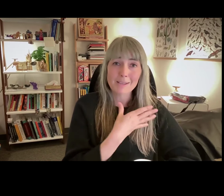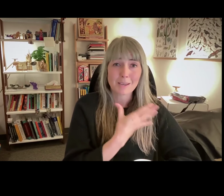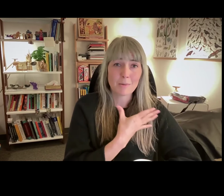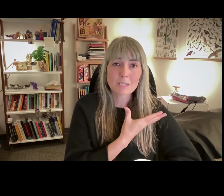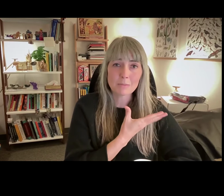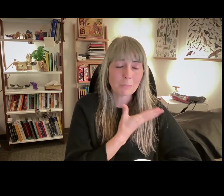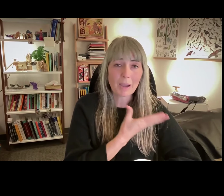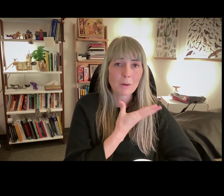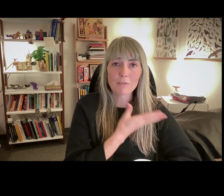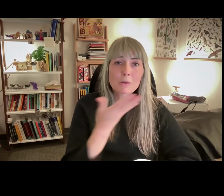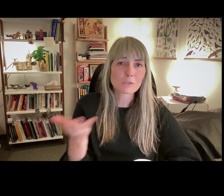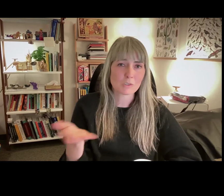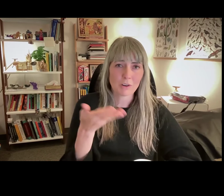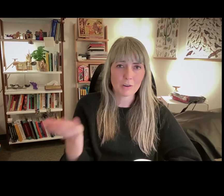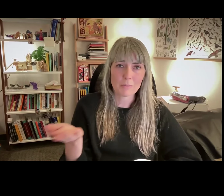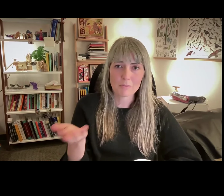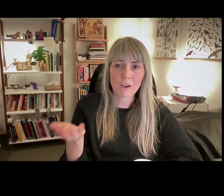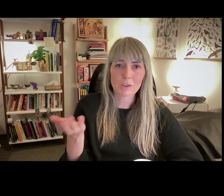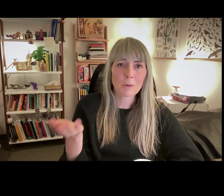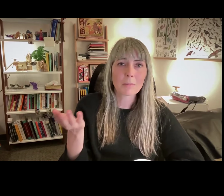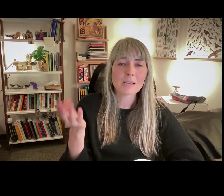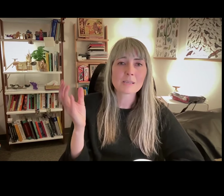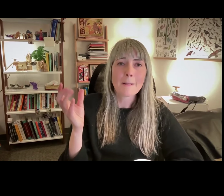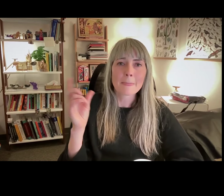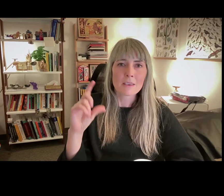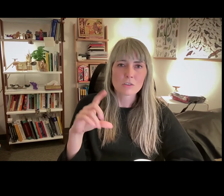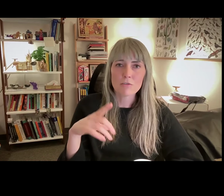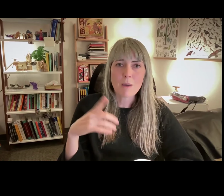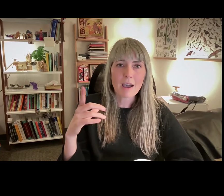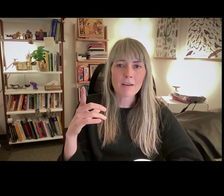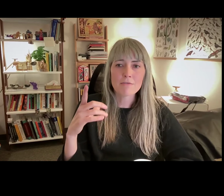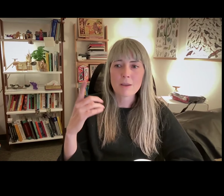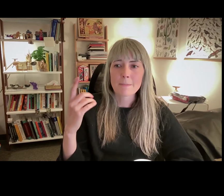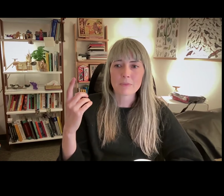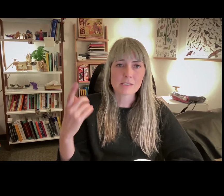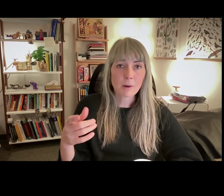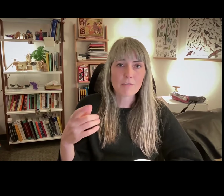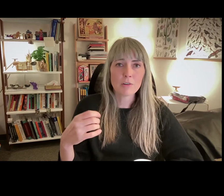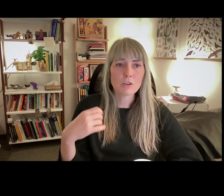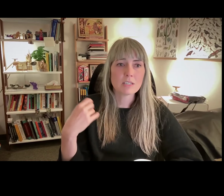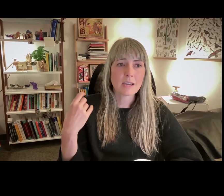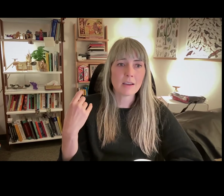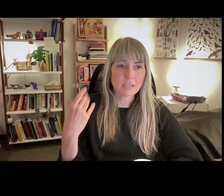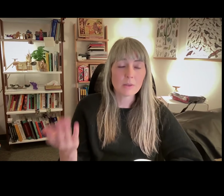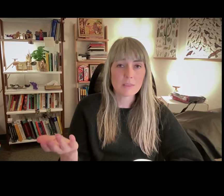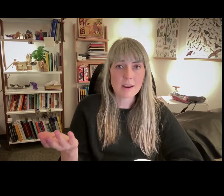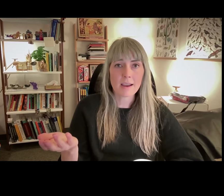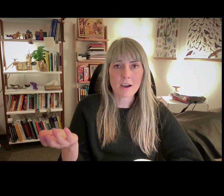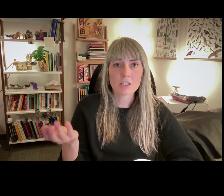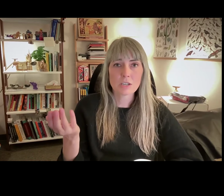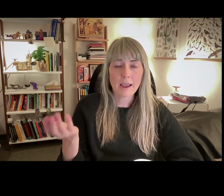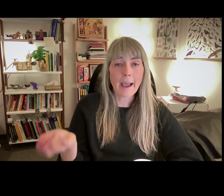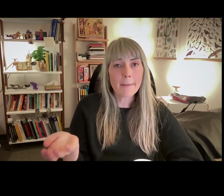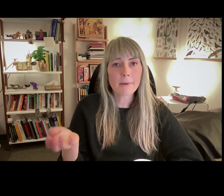esos dosímetros que son muy costosos y no le pediría a nadie que pregunten solamente por su lugar de trabajo regular. Pero si usted